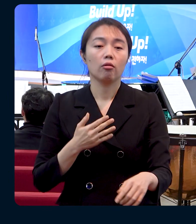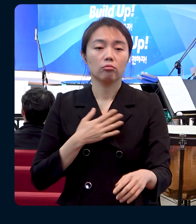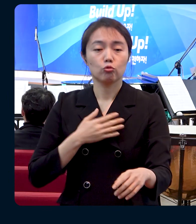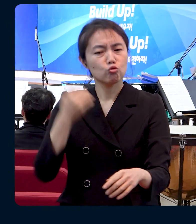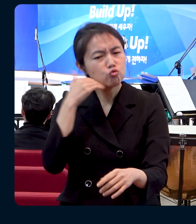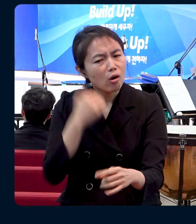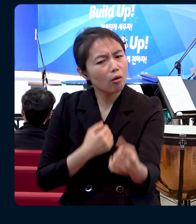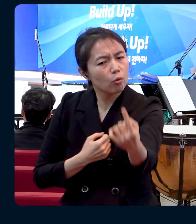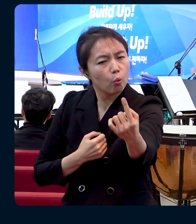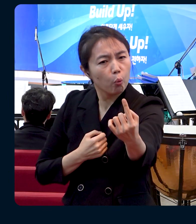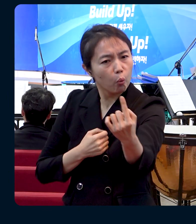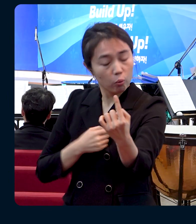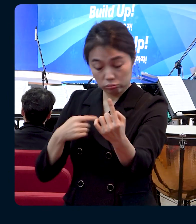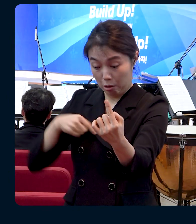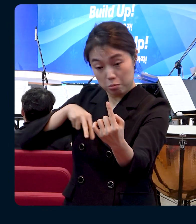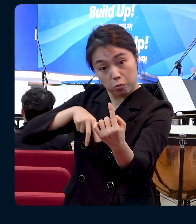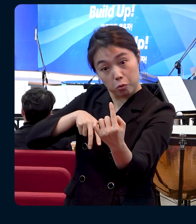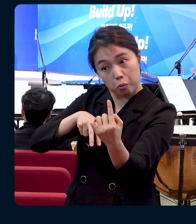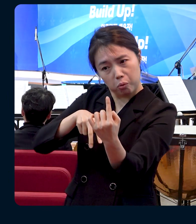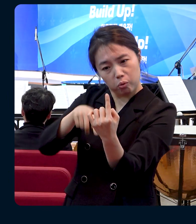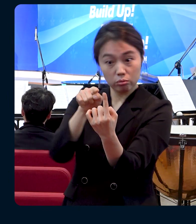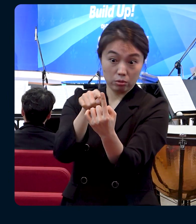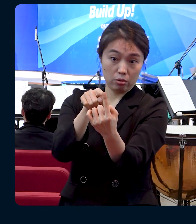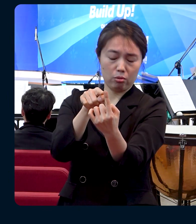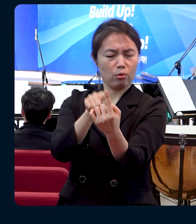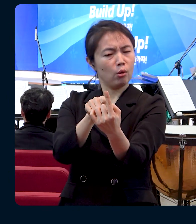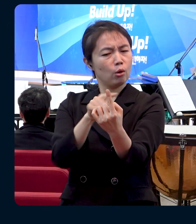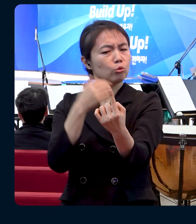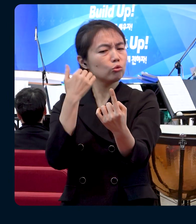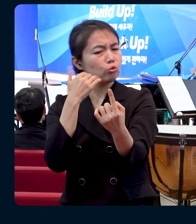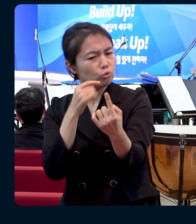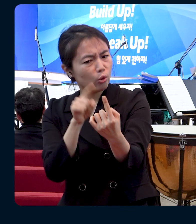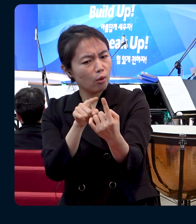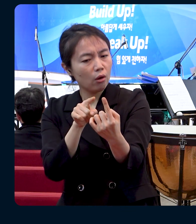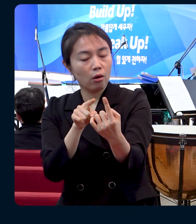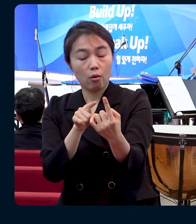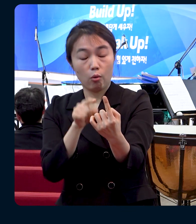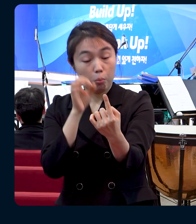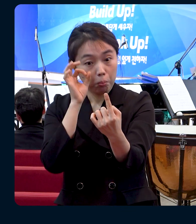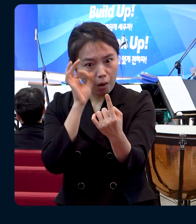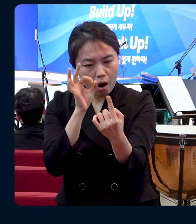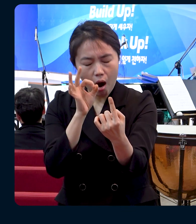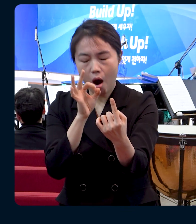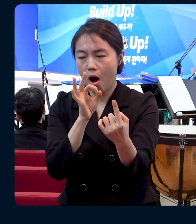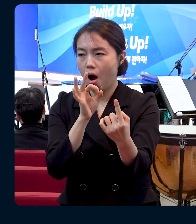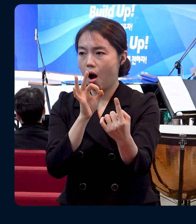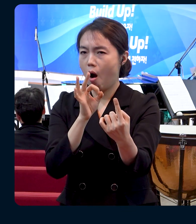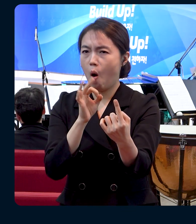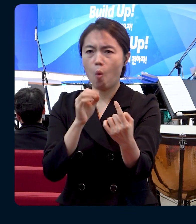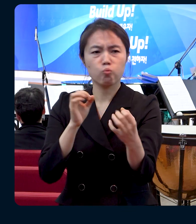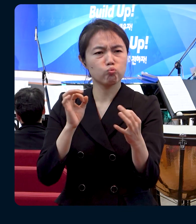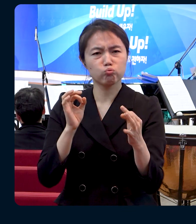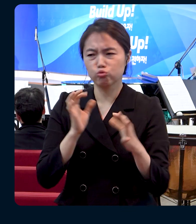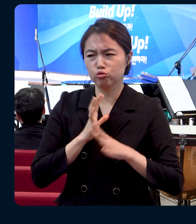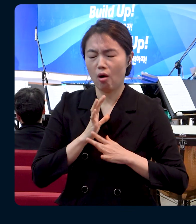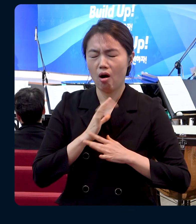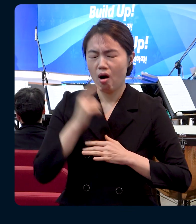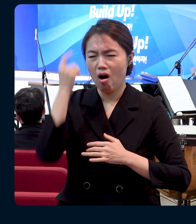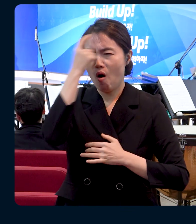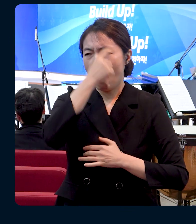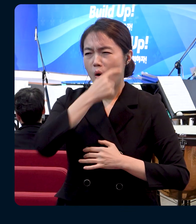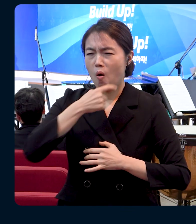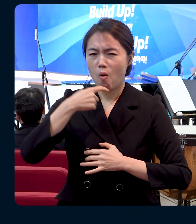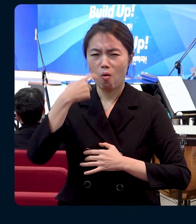거예요. 그런데 그 모습이 정말 섬찟할 정도로 아주 무섭고 추한